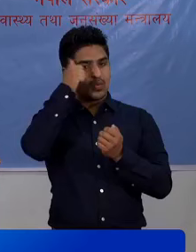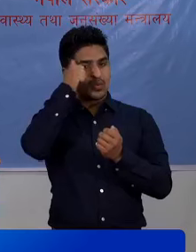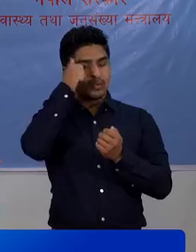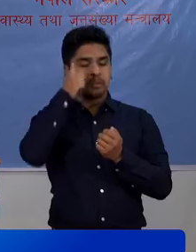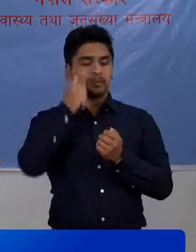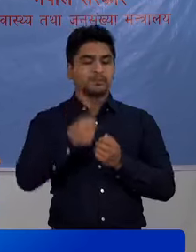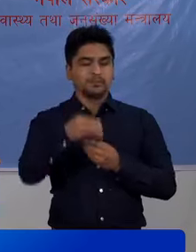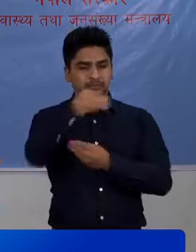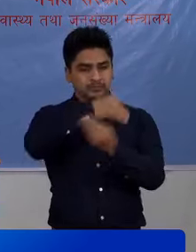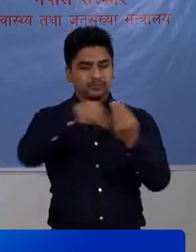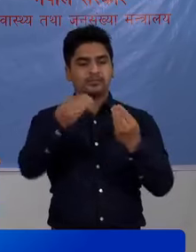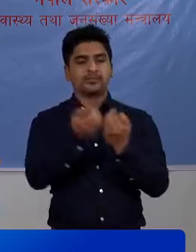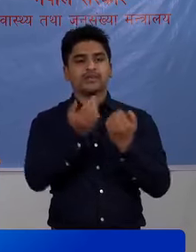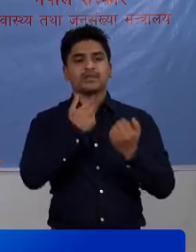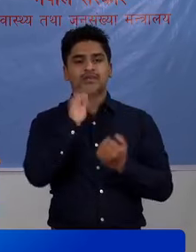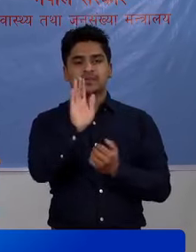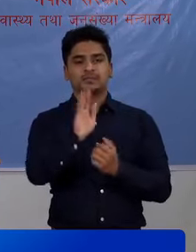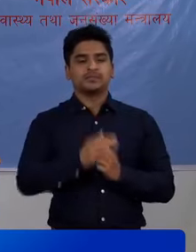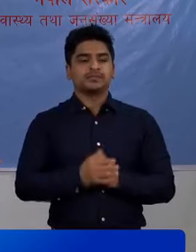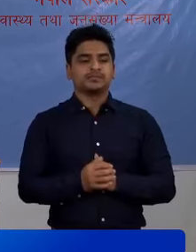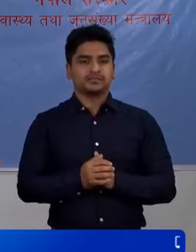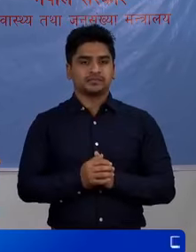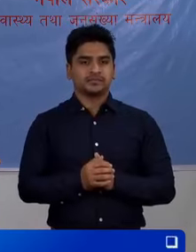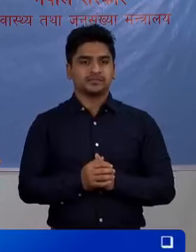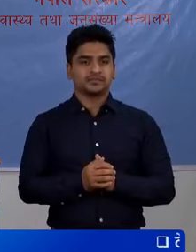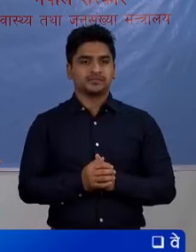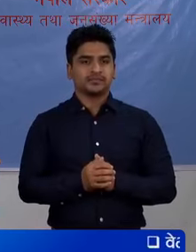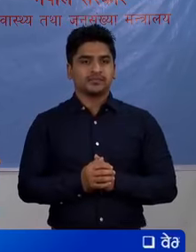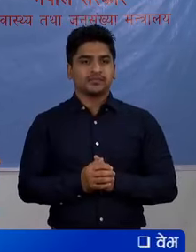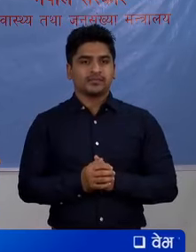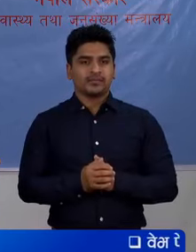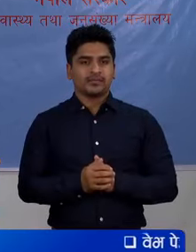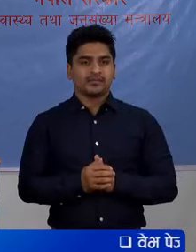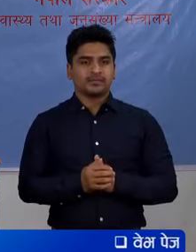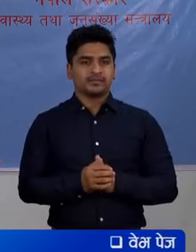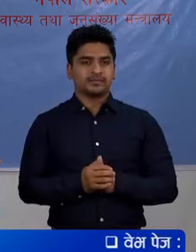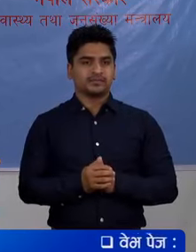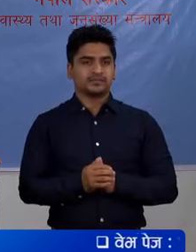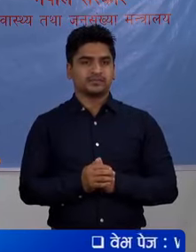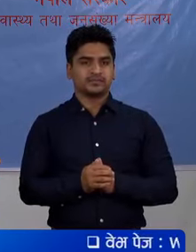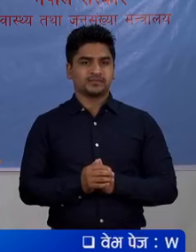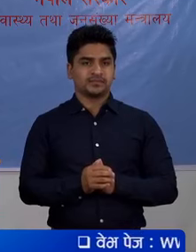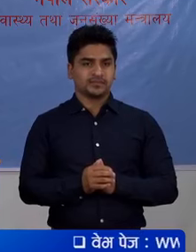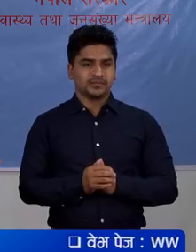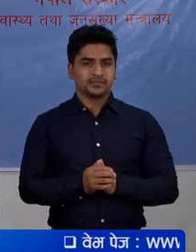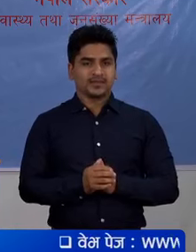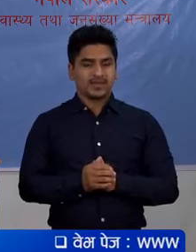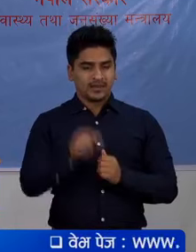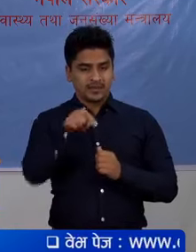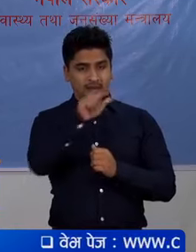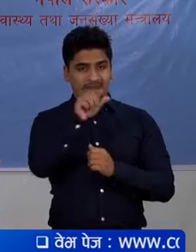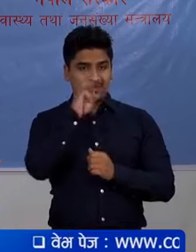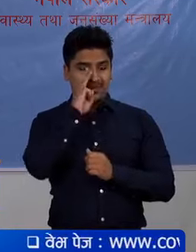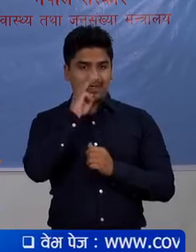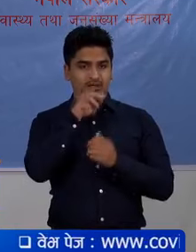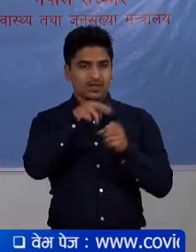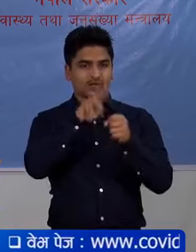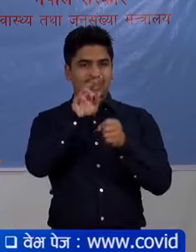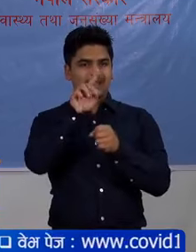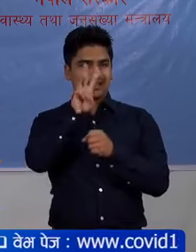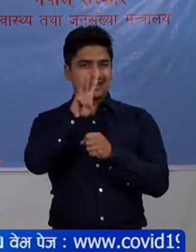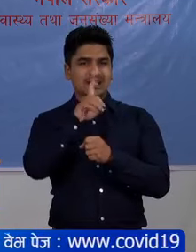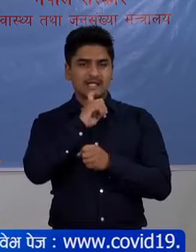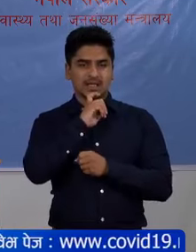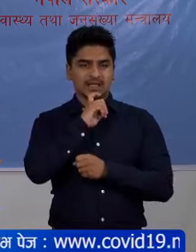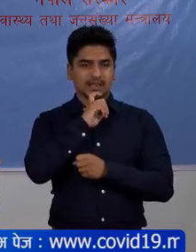अनुबाव यहारो बीच थोरे छोटमा राहना चाहांचो एस संद्रम मां हमले च्वाई तीन गदे